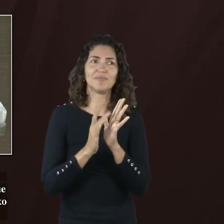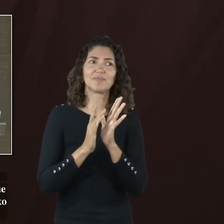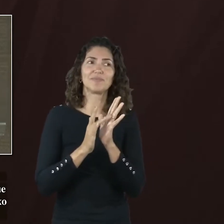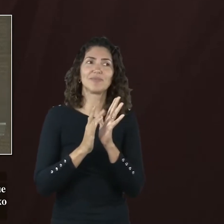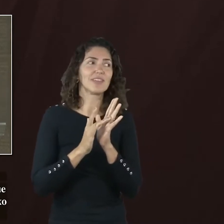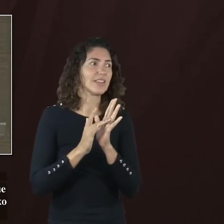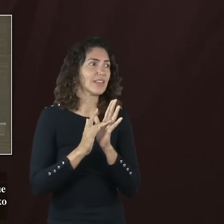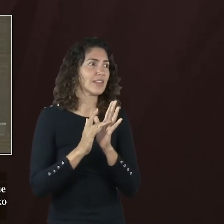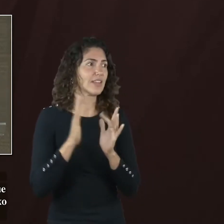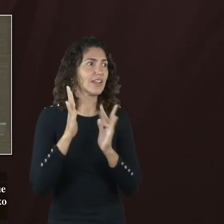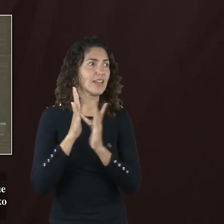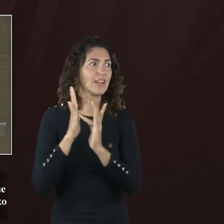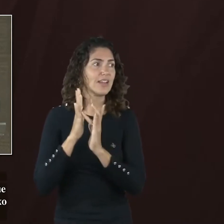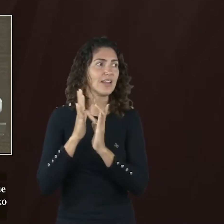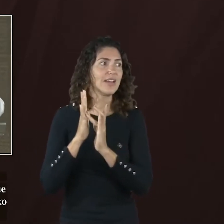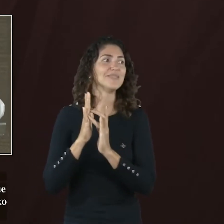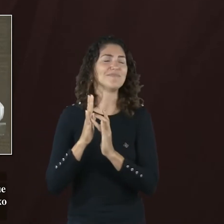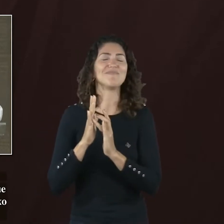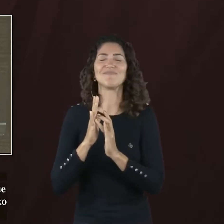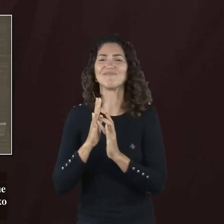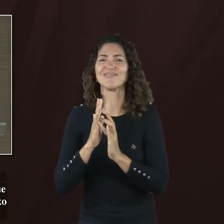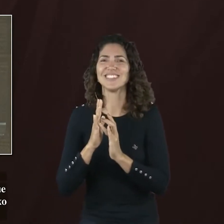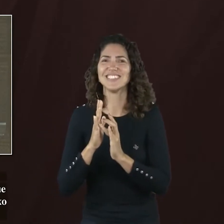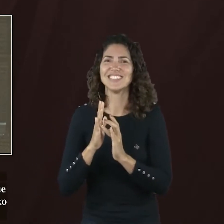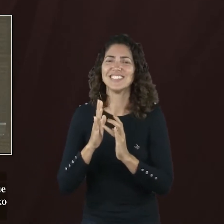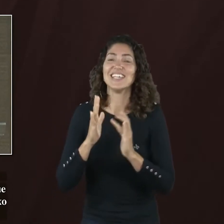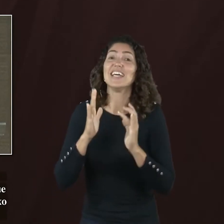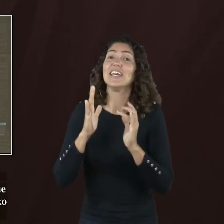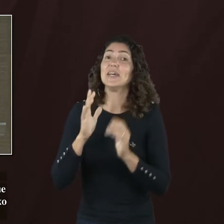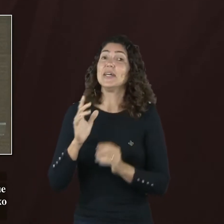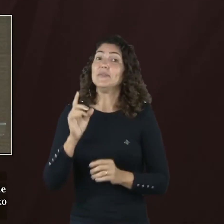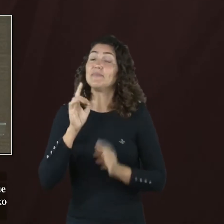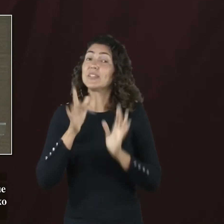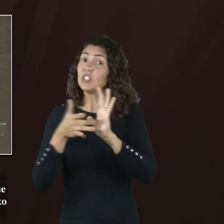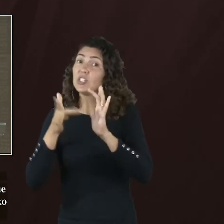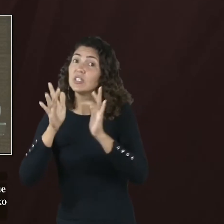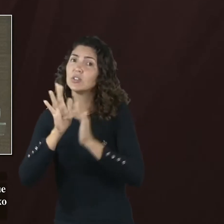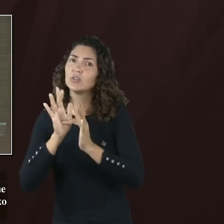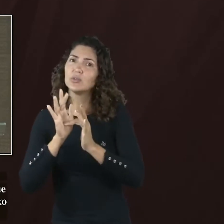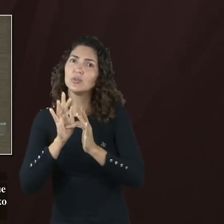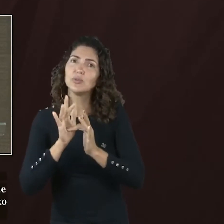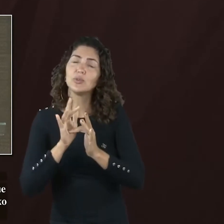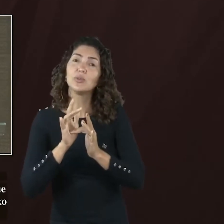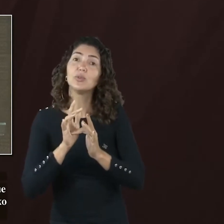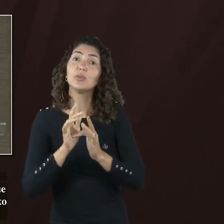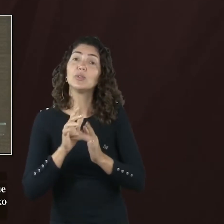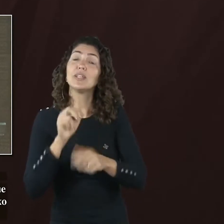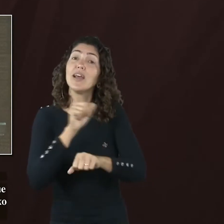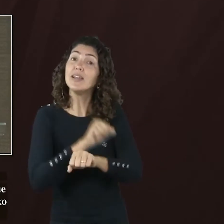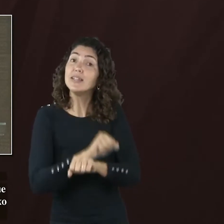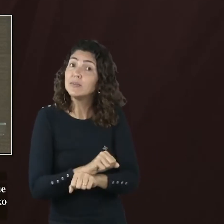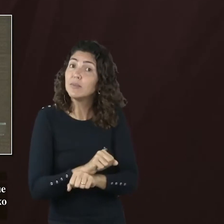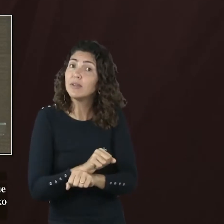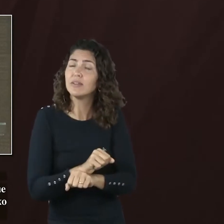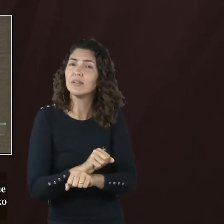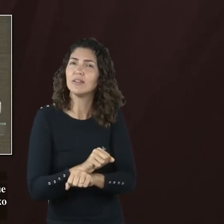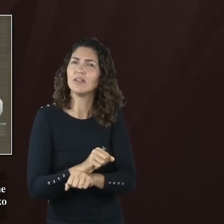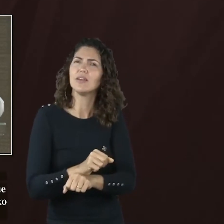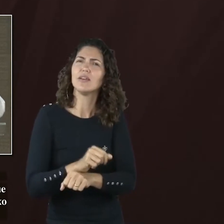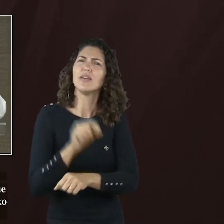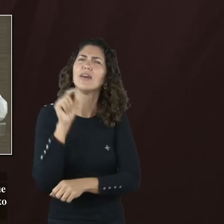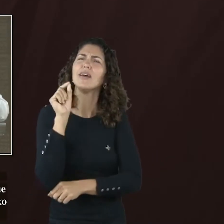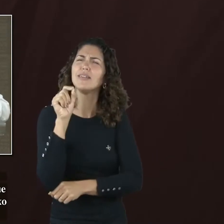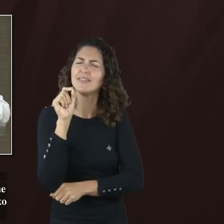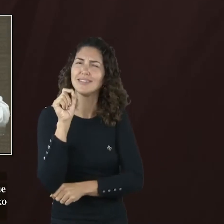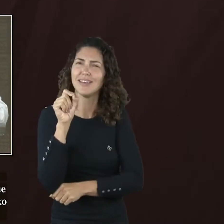buscar a noiva, preparar a noiva, amadurecer a noiva, né? Deixar a noiva